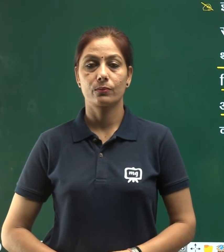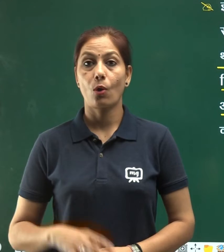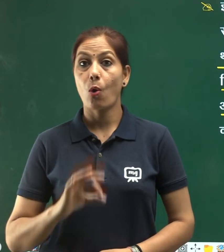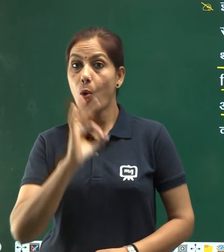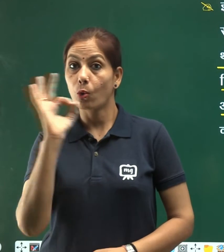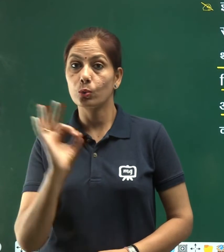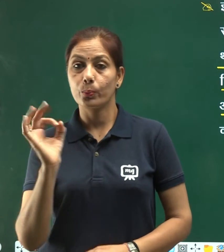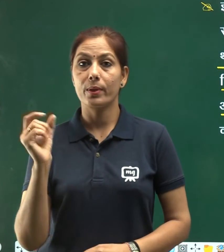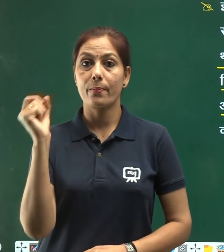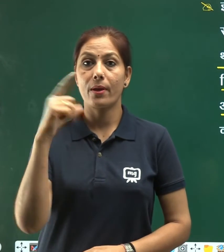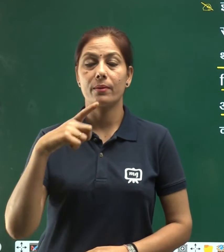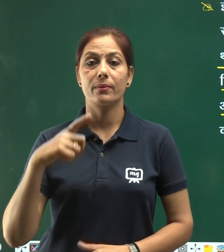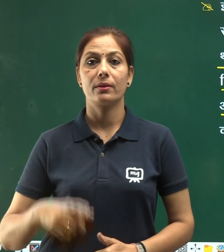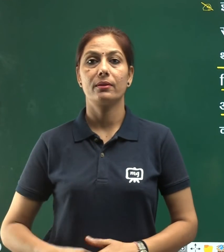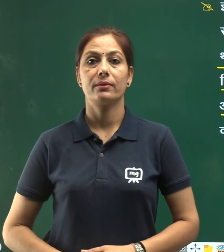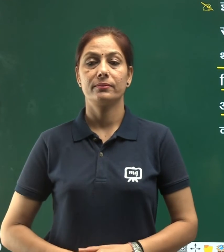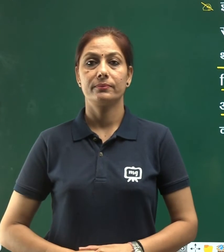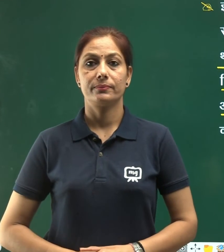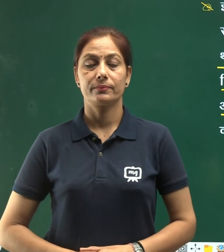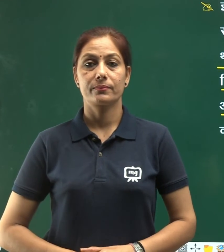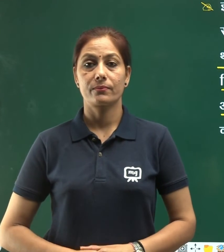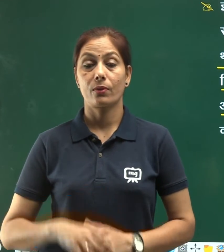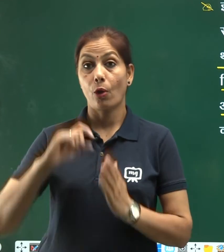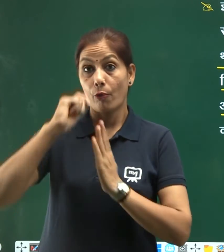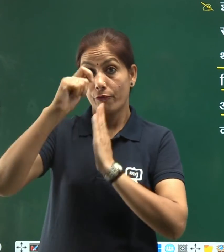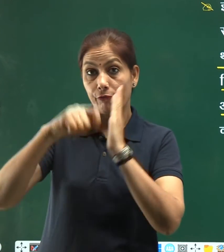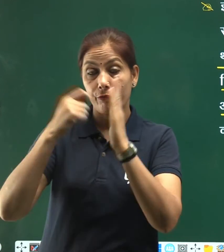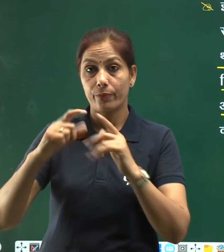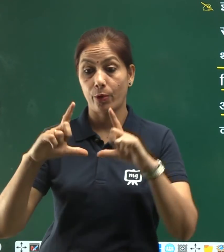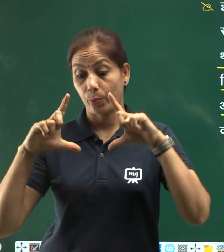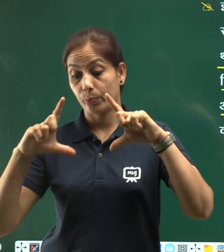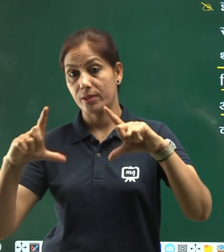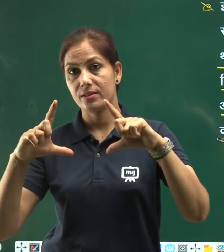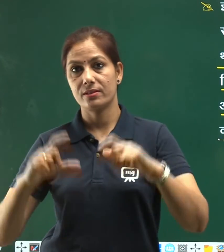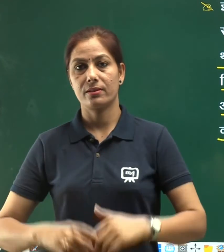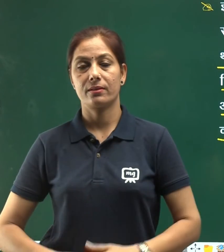अक्टूबर माह में ही फिल्म का वह दृश्य